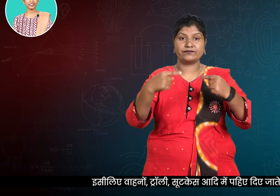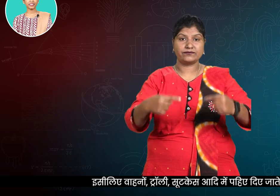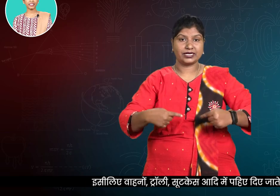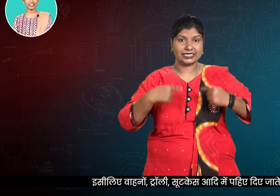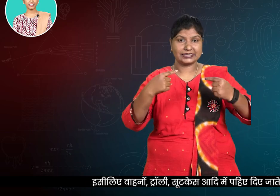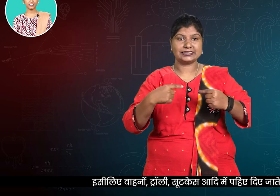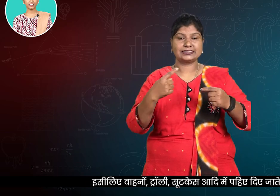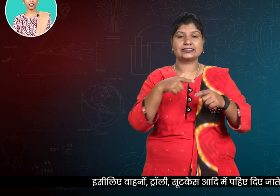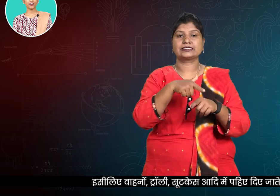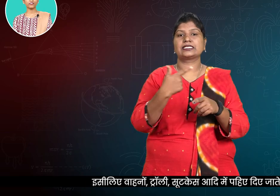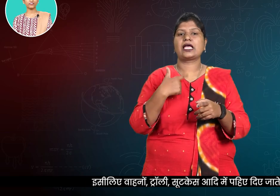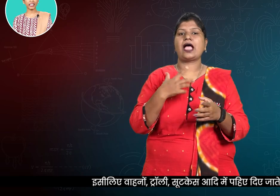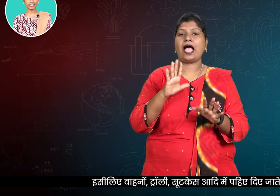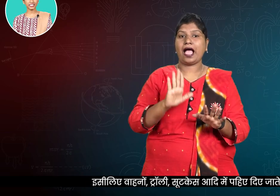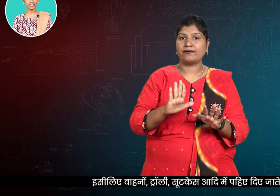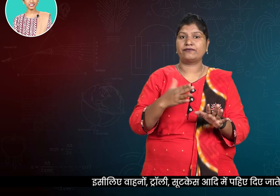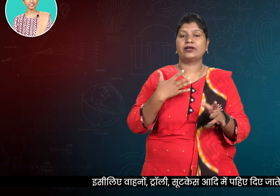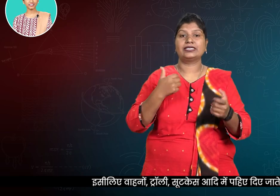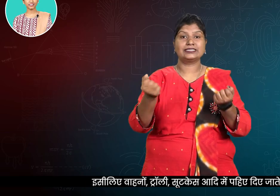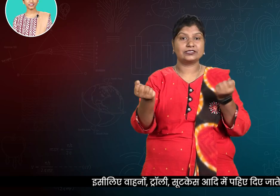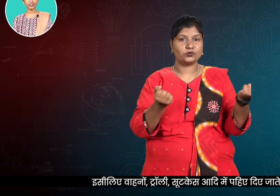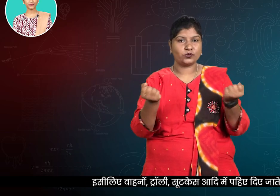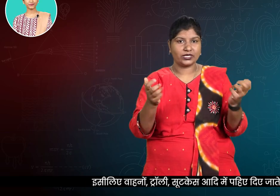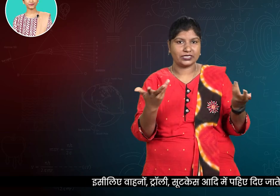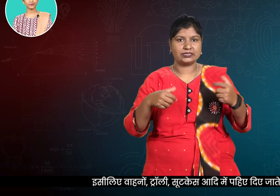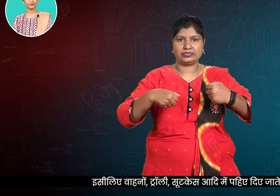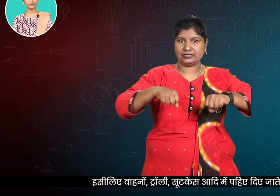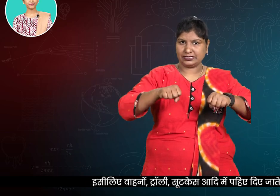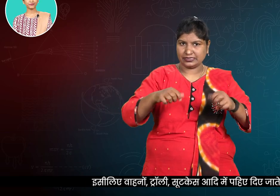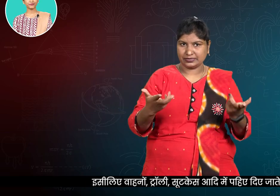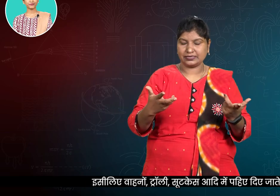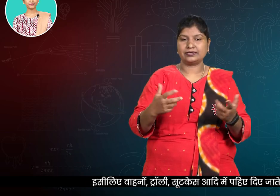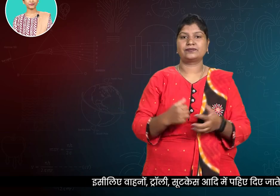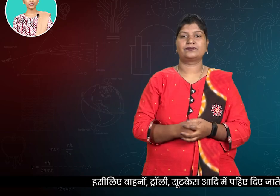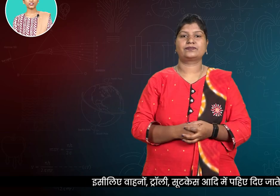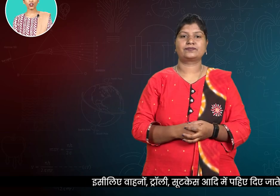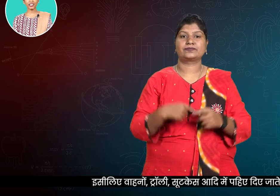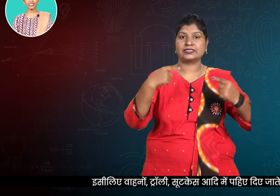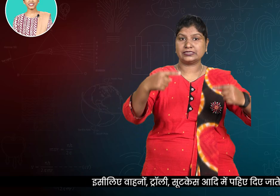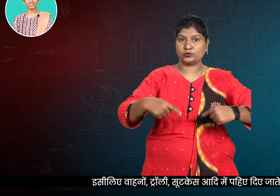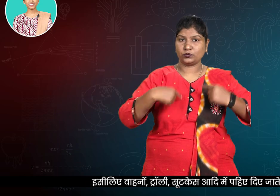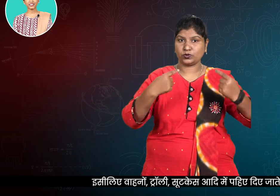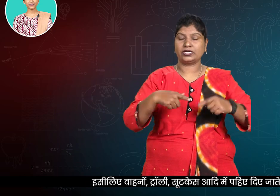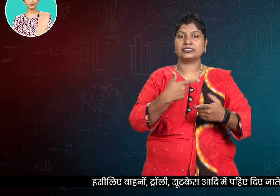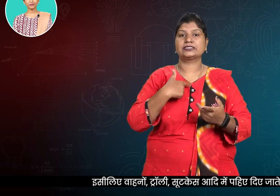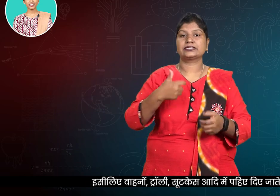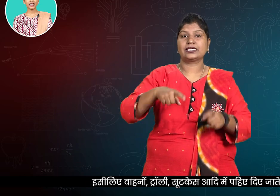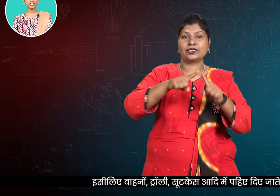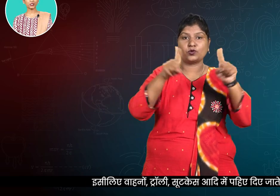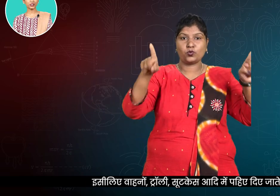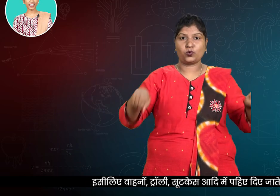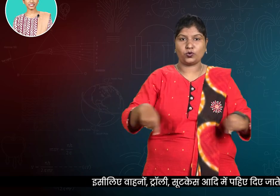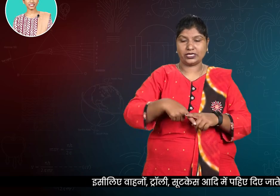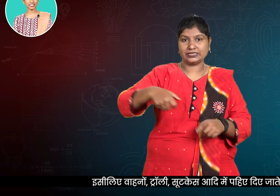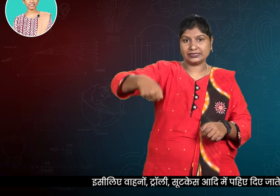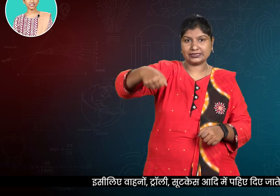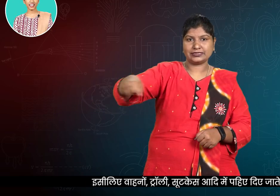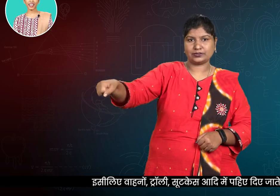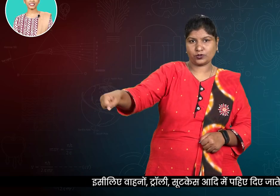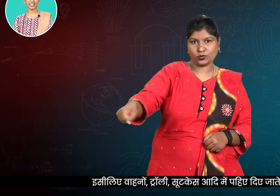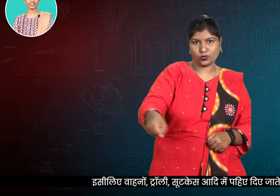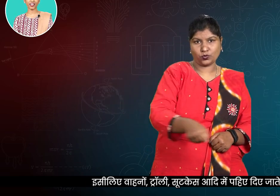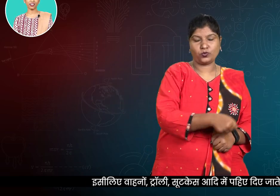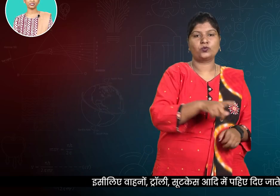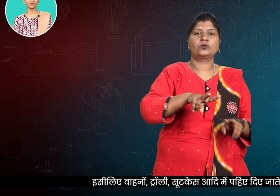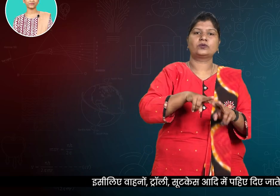इसलिए वाहनो ट्रॉली सुटकेस आदी